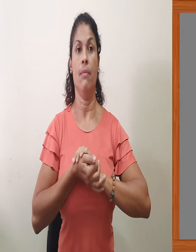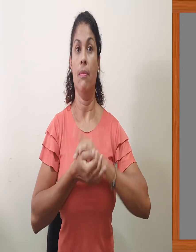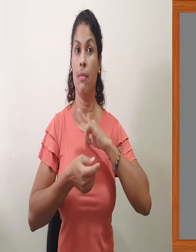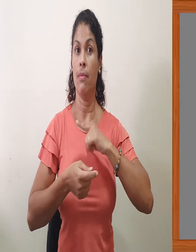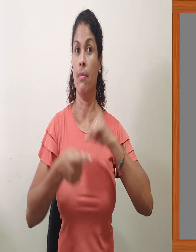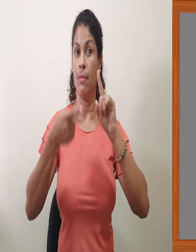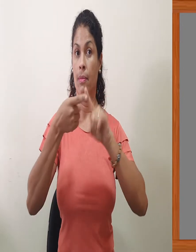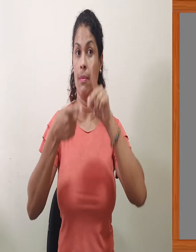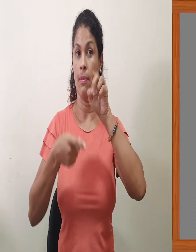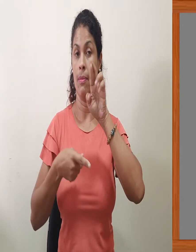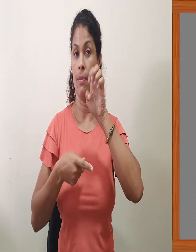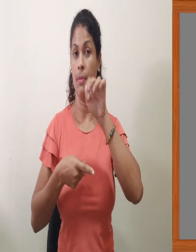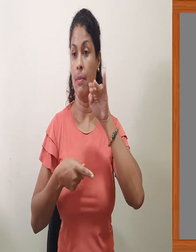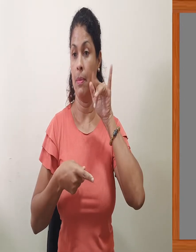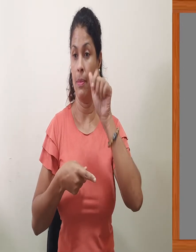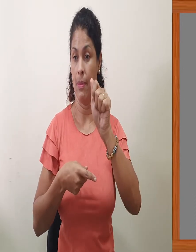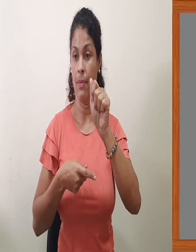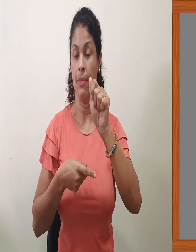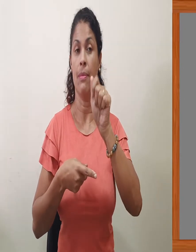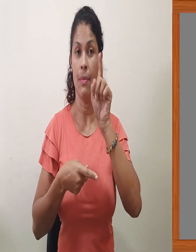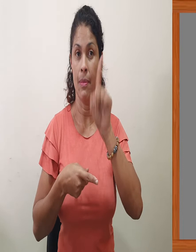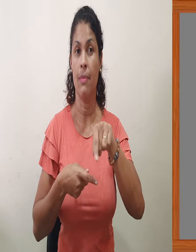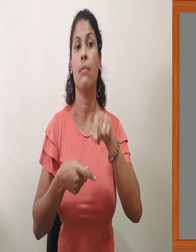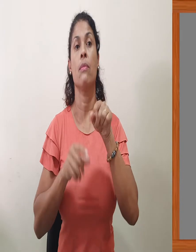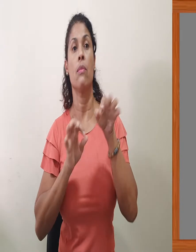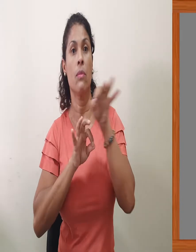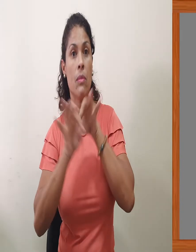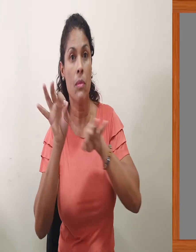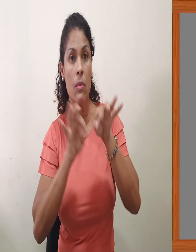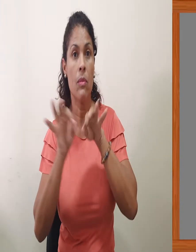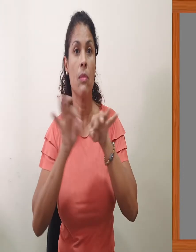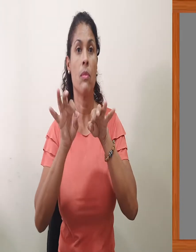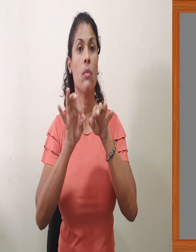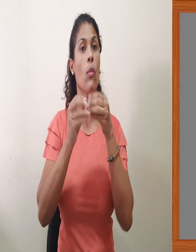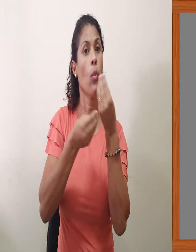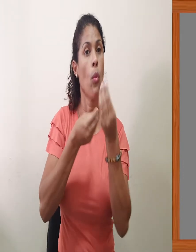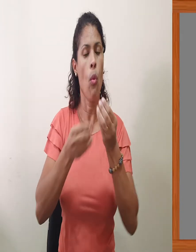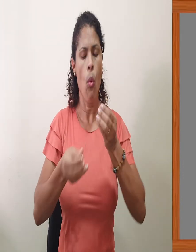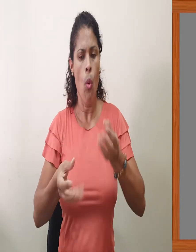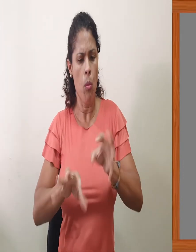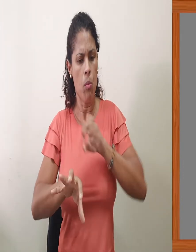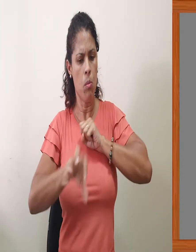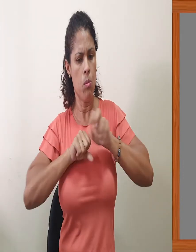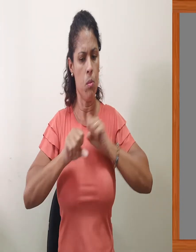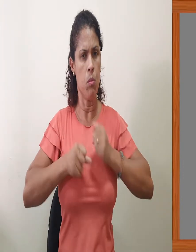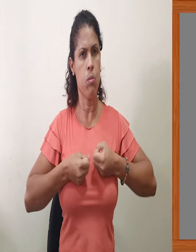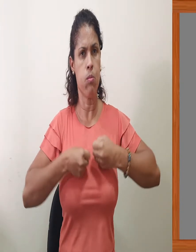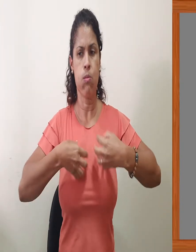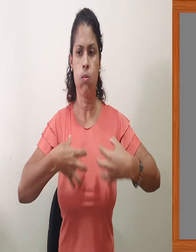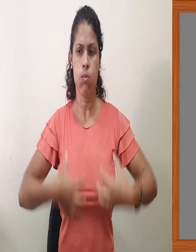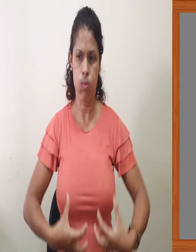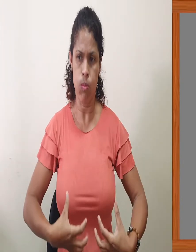Da mesma forma que em outras doenças, podemos definir dois termos com relação à prevenção do